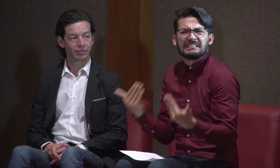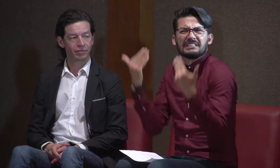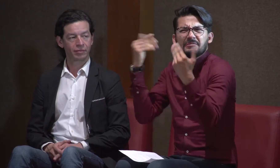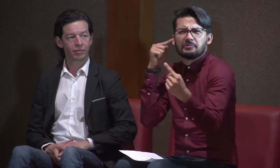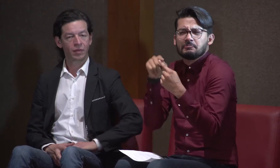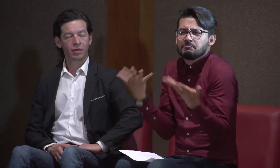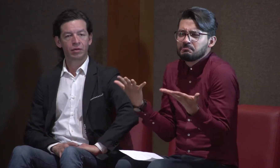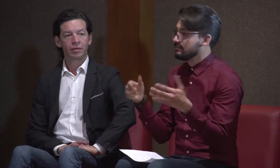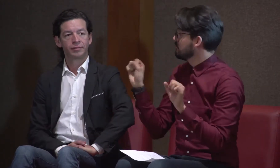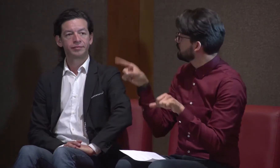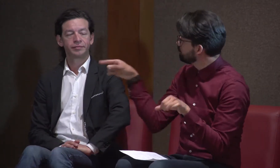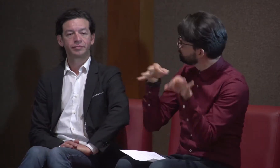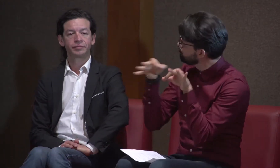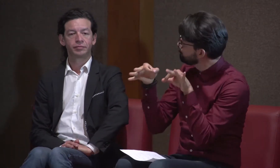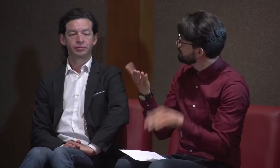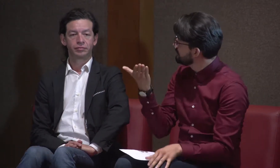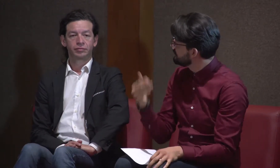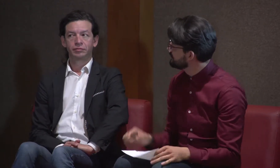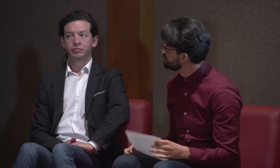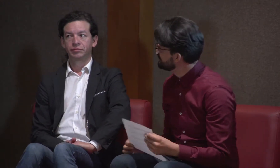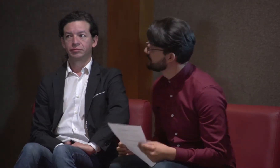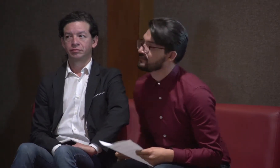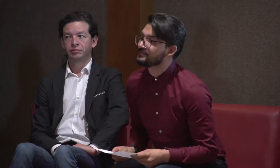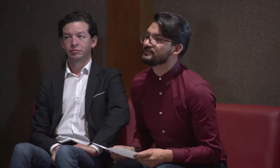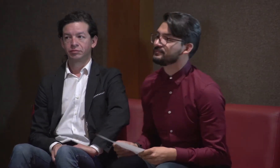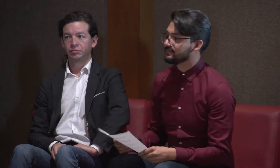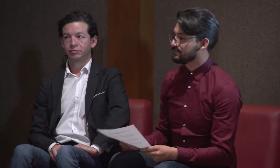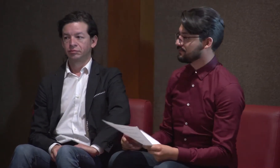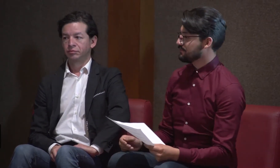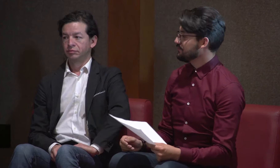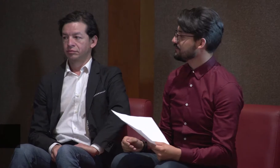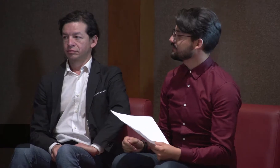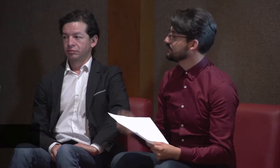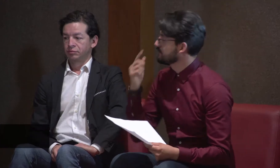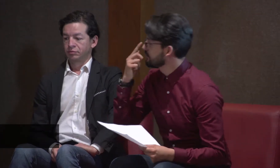Ricardo, ¿para qué sirve una obra como Señas para la Paz?